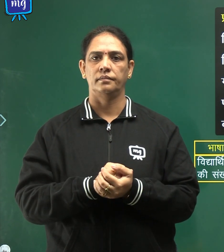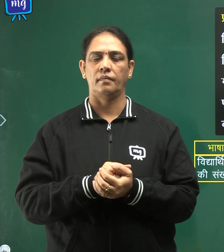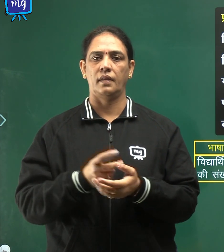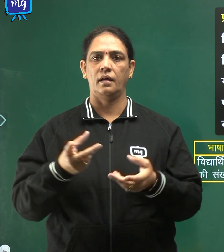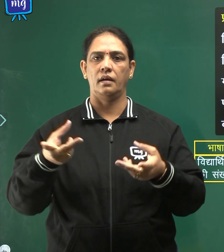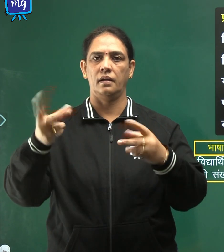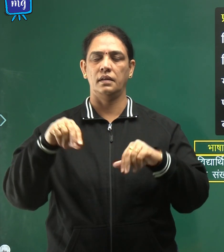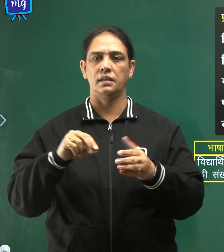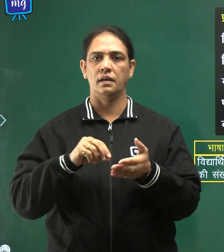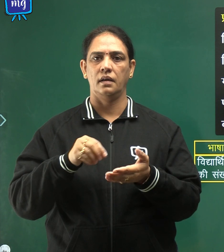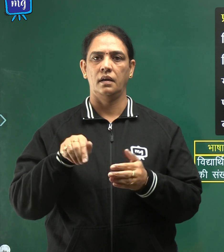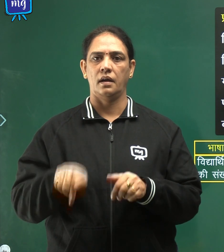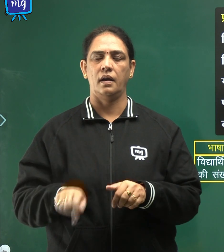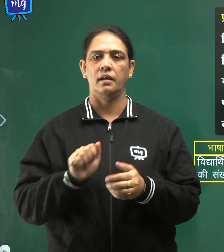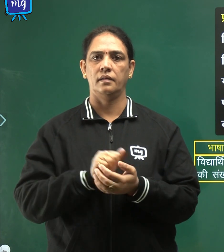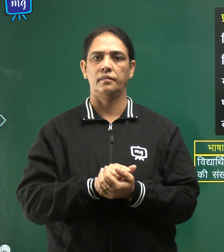नीचे दी गई है।